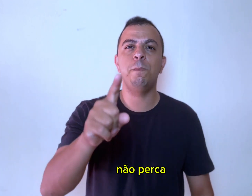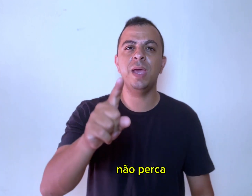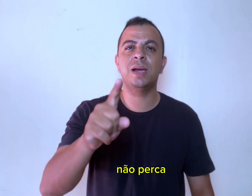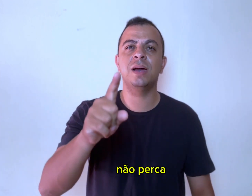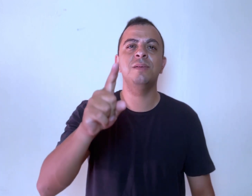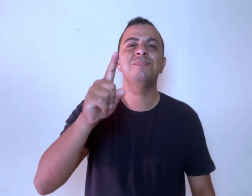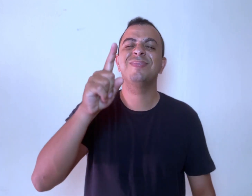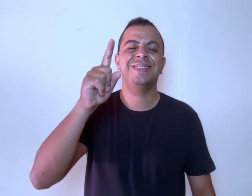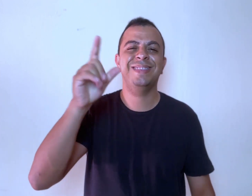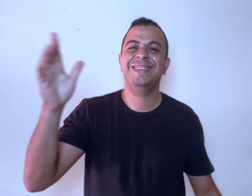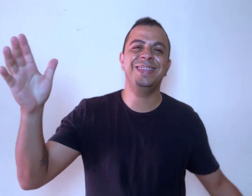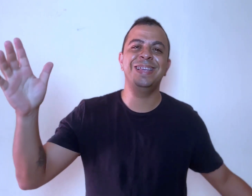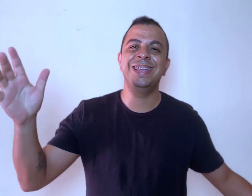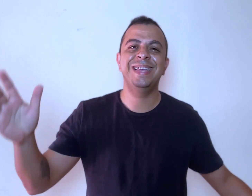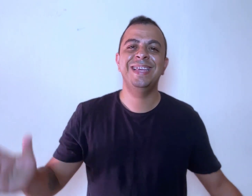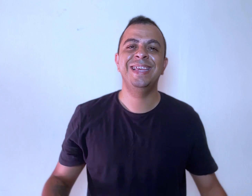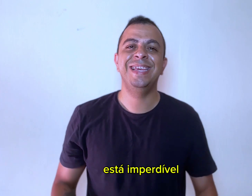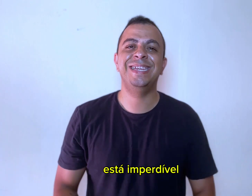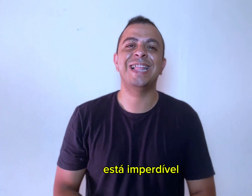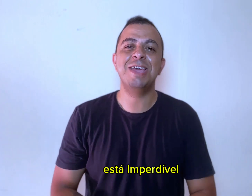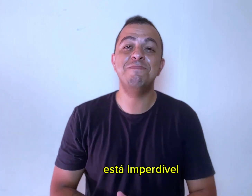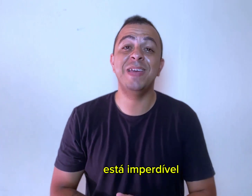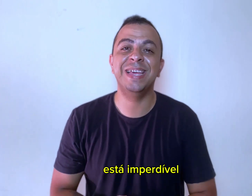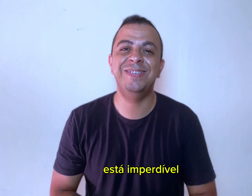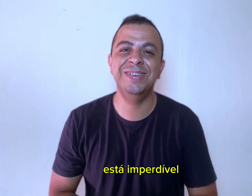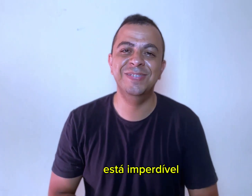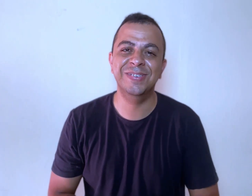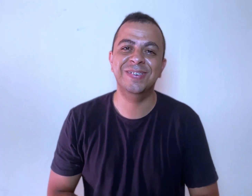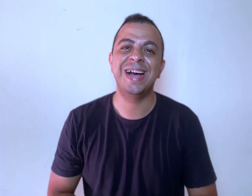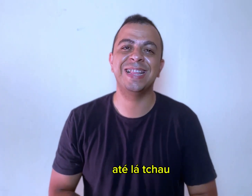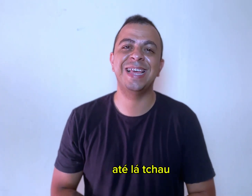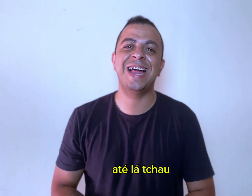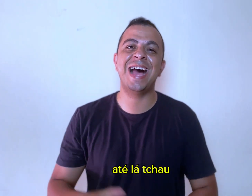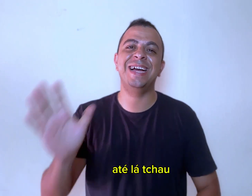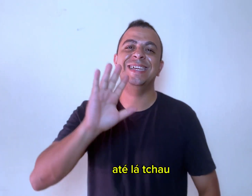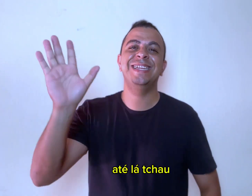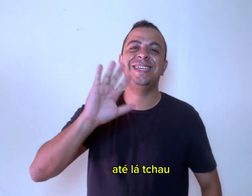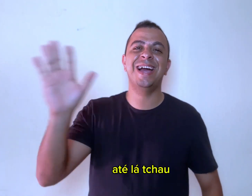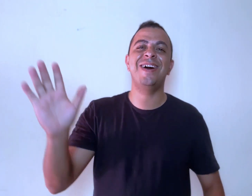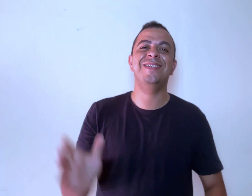perca, está imperdível. Até lá. Tchau.